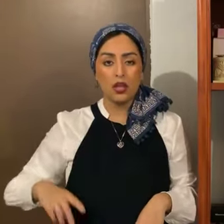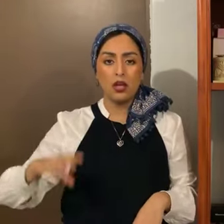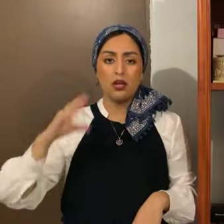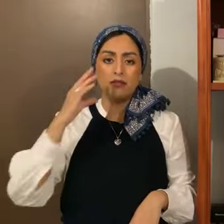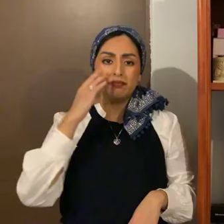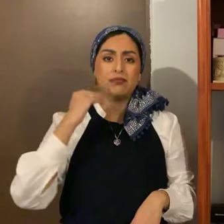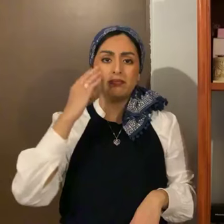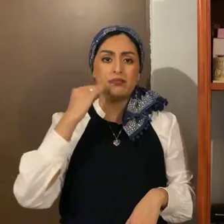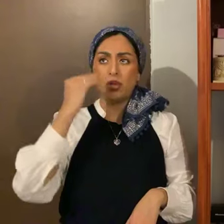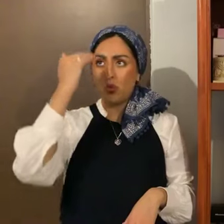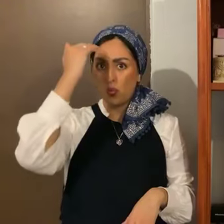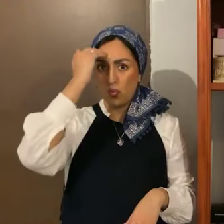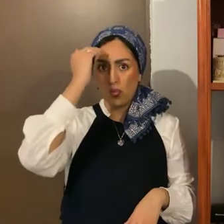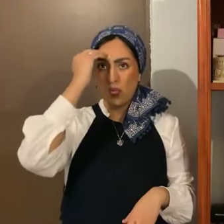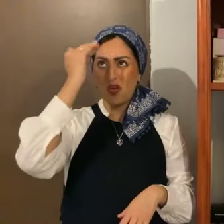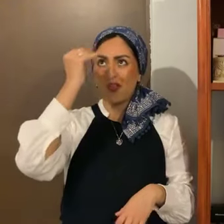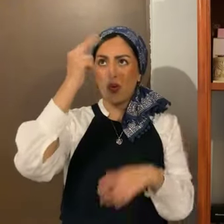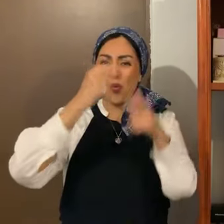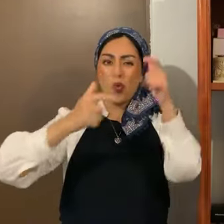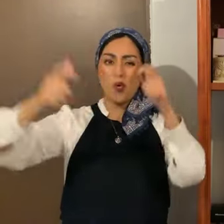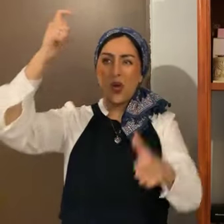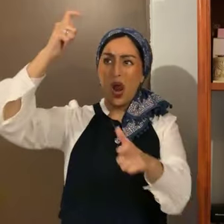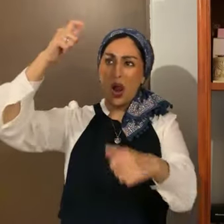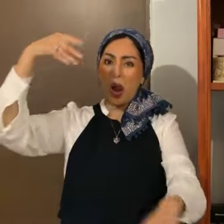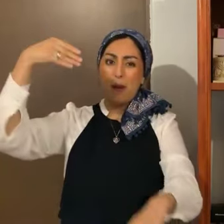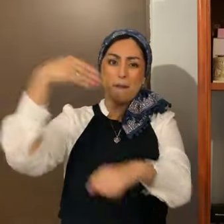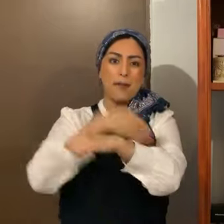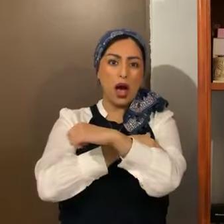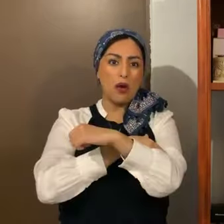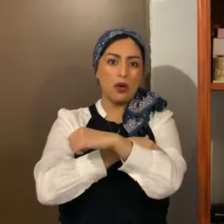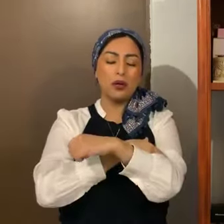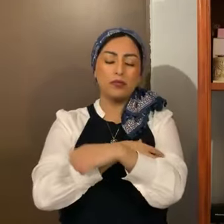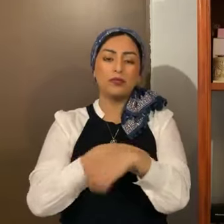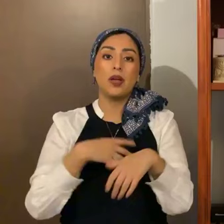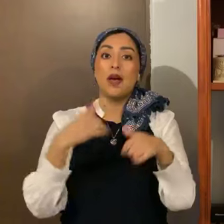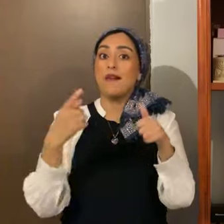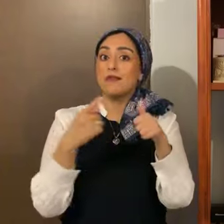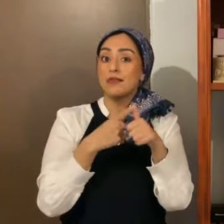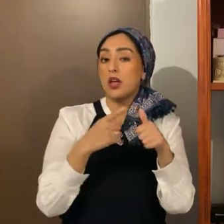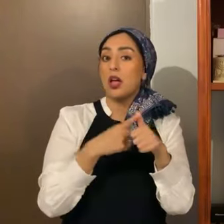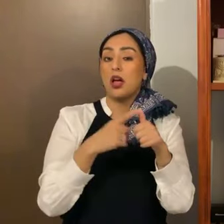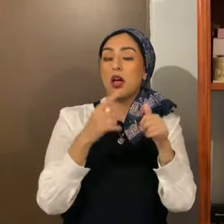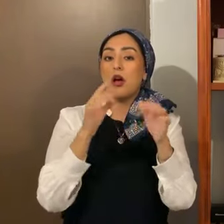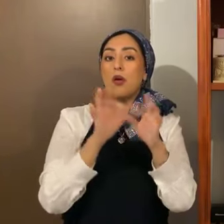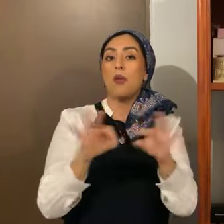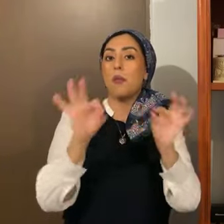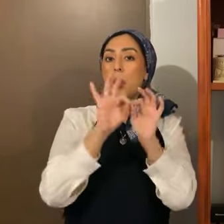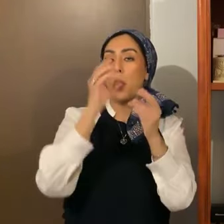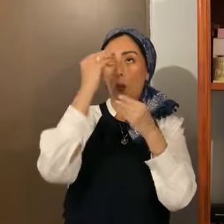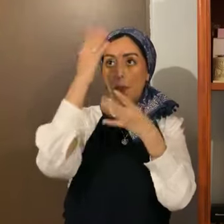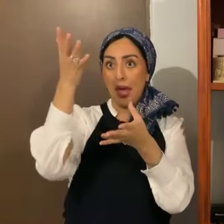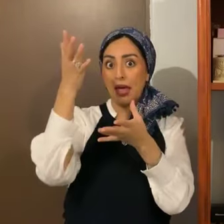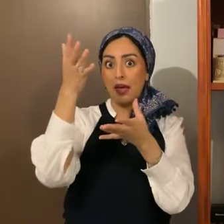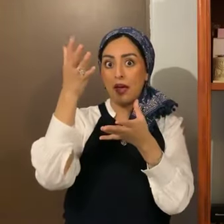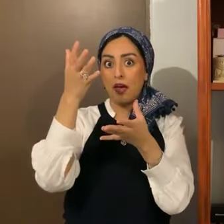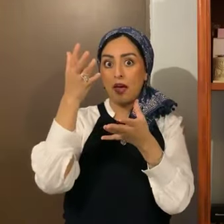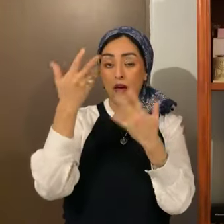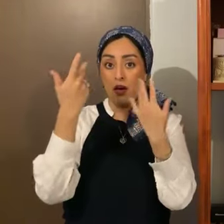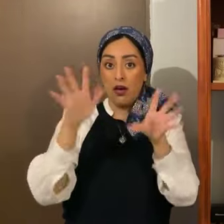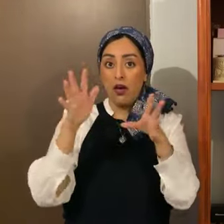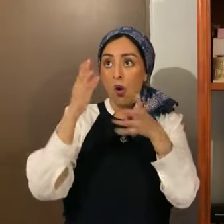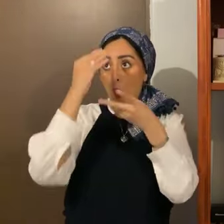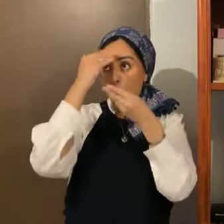el gran poder de Yahweh. Nadie puede llegar a conocer el gran poder de Yahweh si no primero le es obediente. Ya con